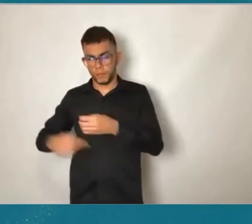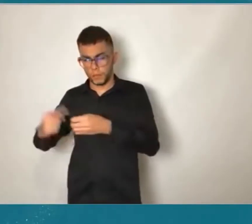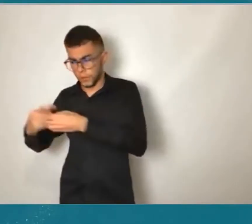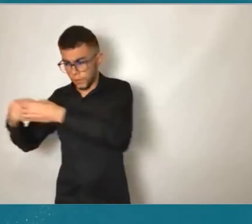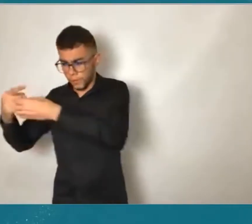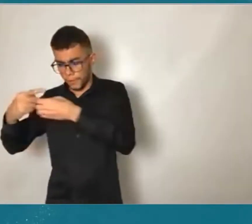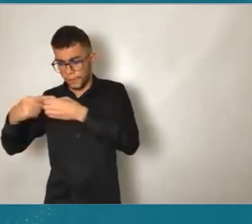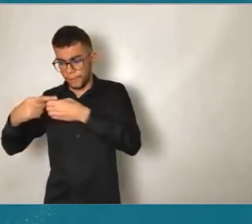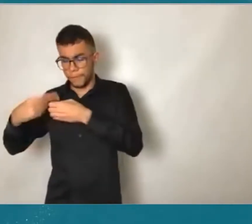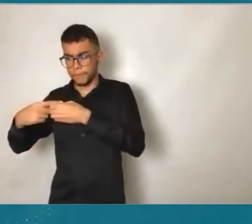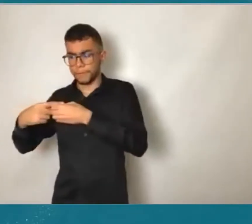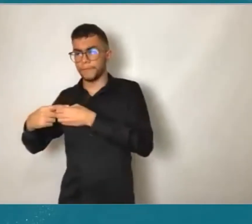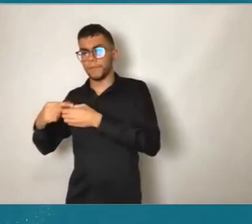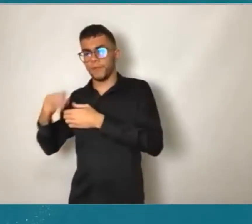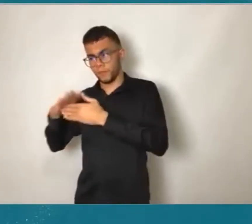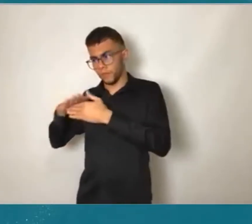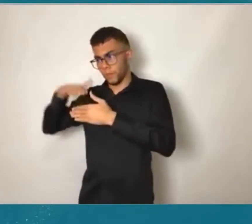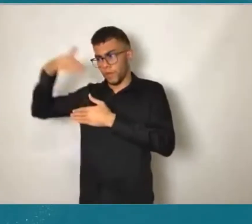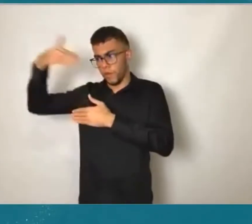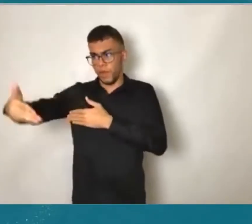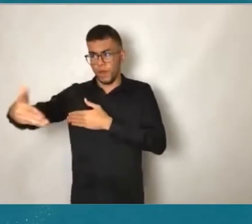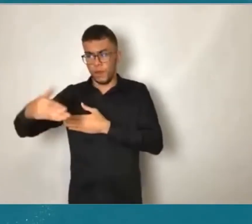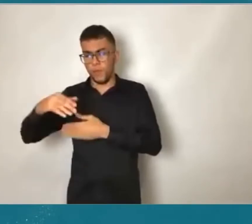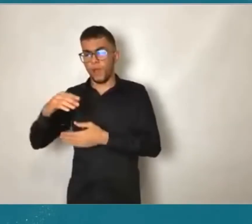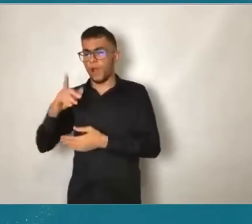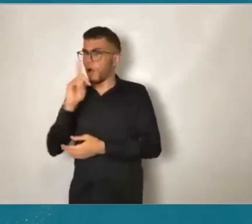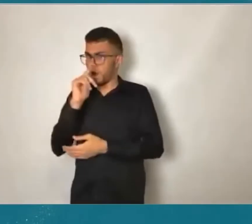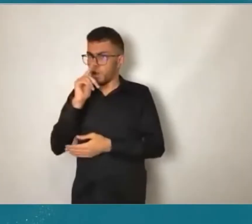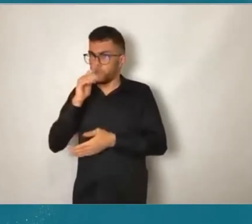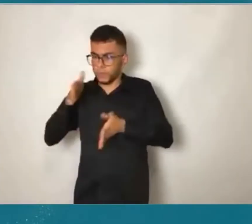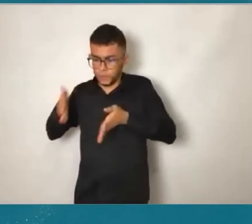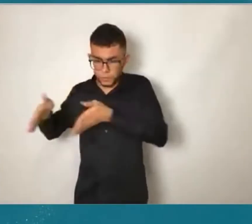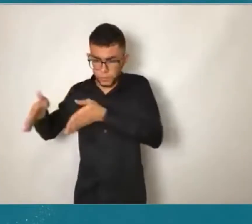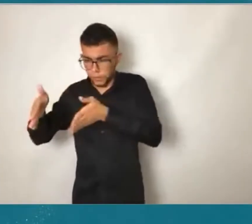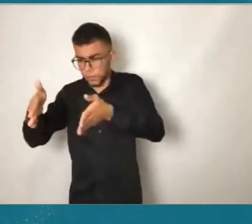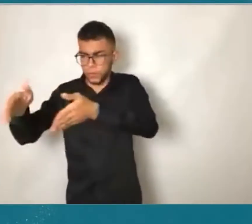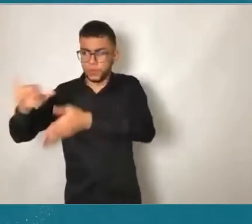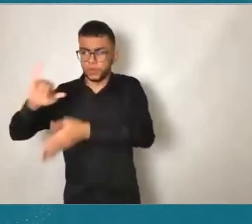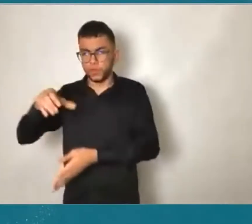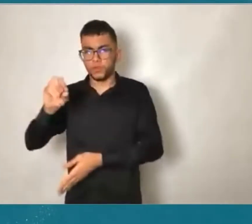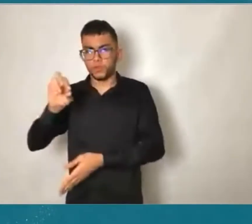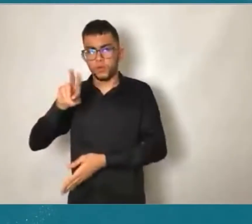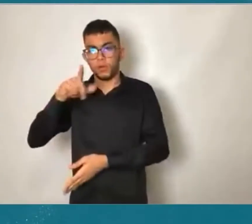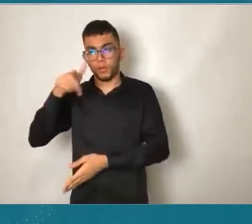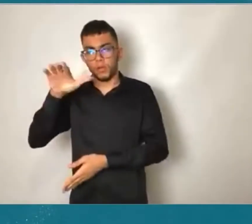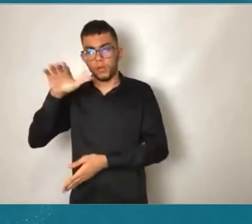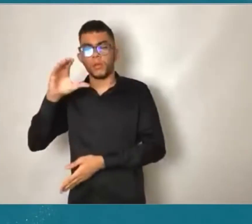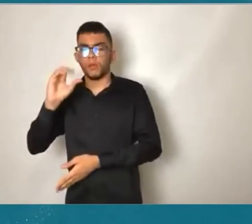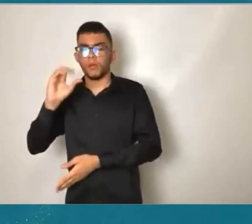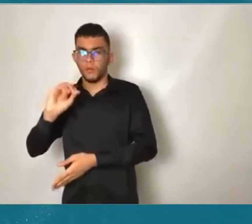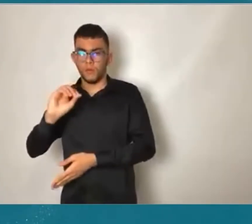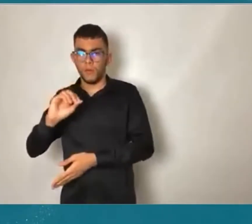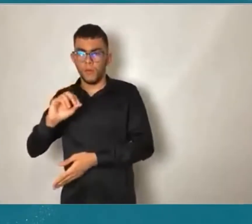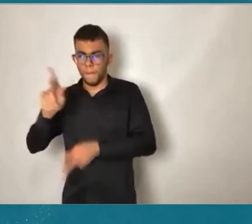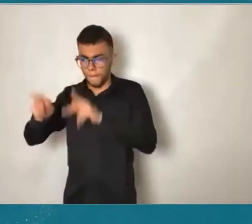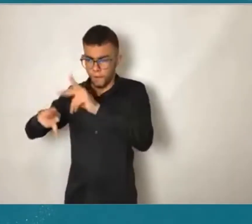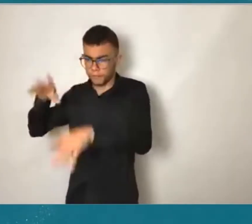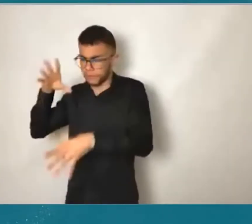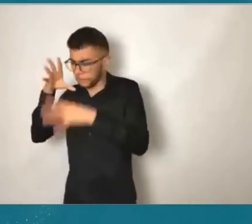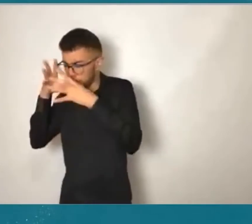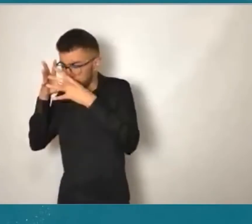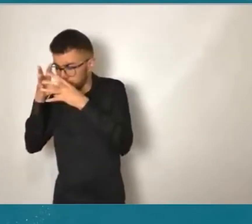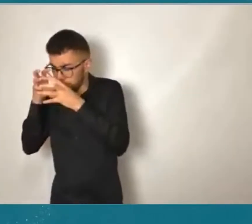os pastios. Quer dizer, vai encher de soldados, vai encher de guerreiros, né? Da Assíria. Naquele dia, raspar-te-á o Senhor